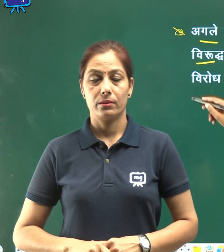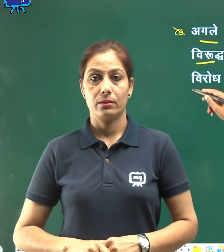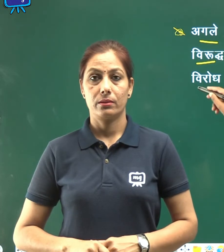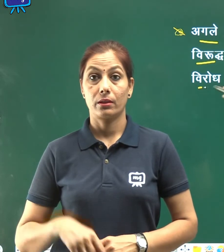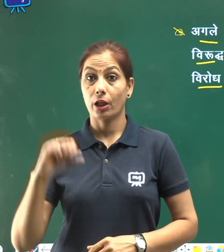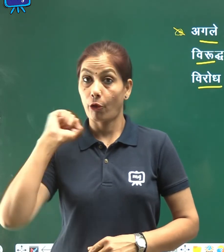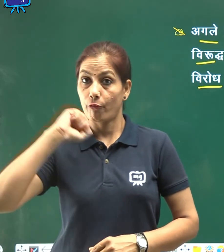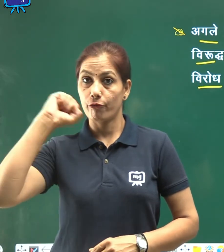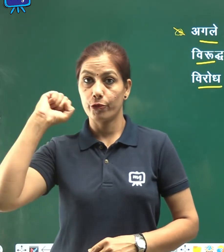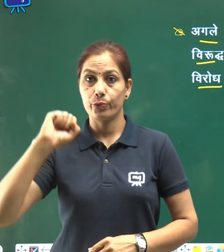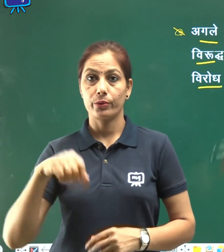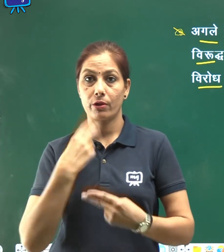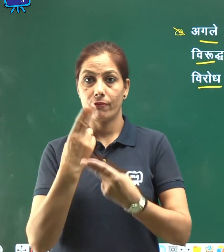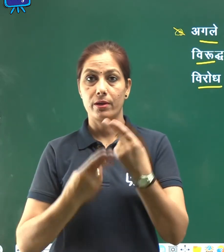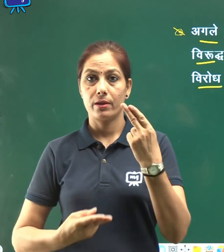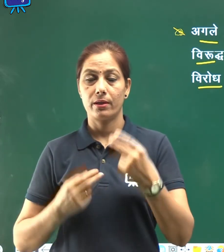विरोध का वर्णन है।